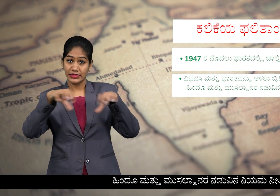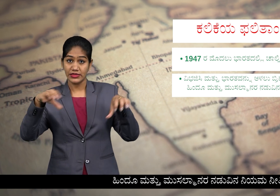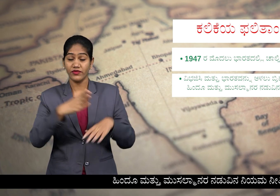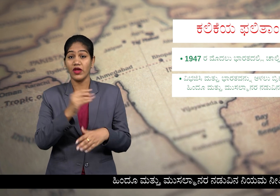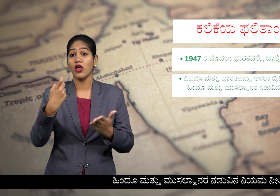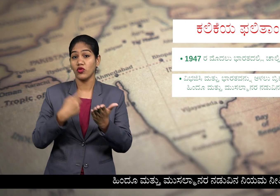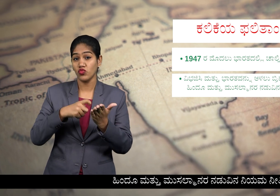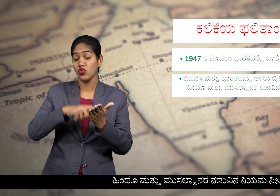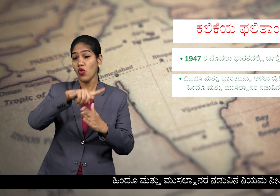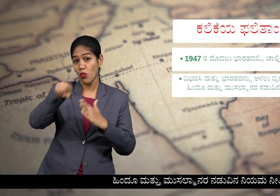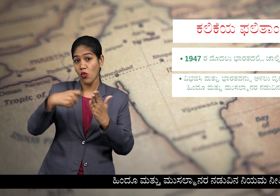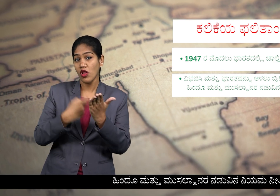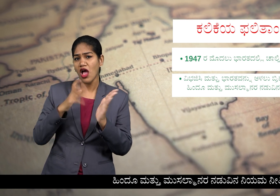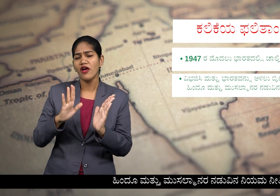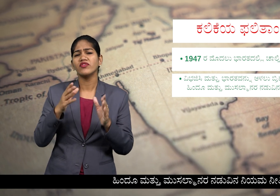ನೀತಿ.